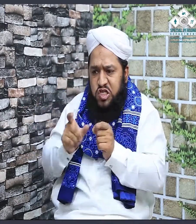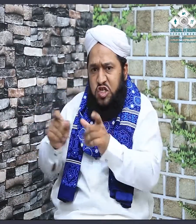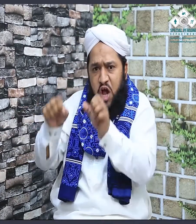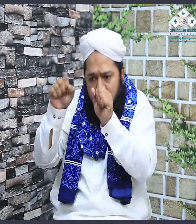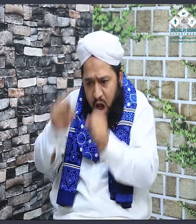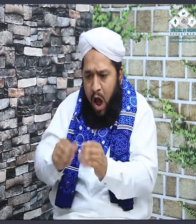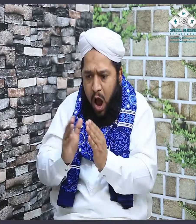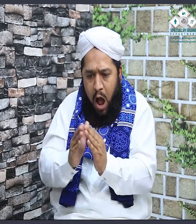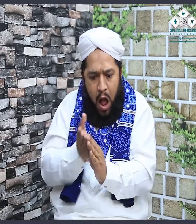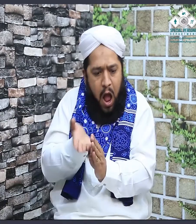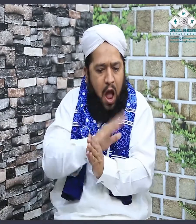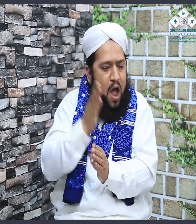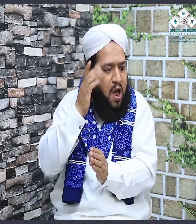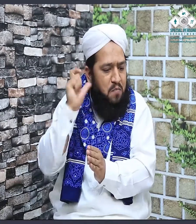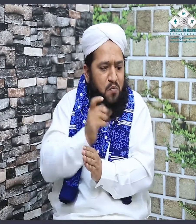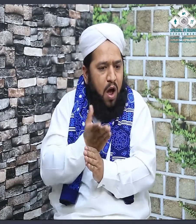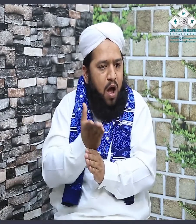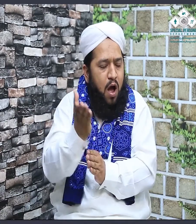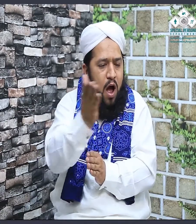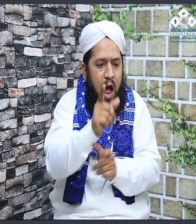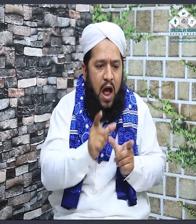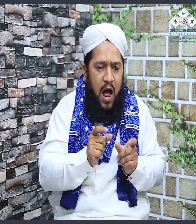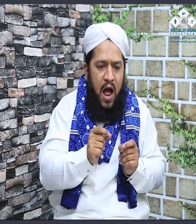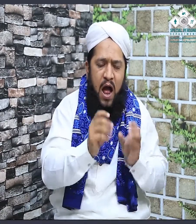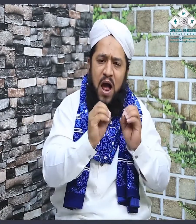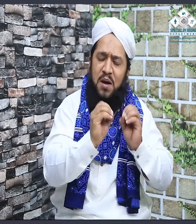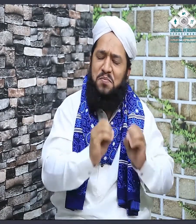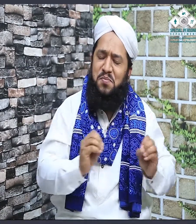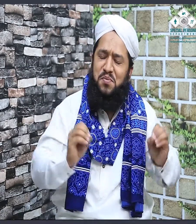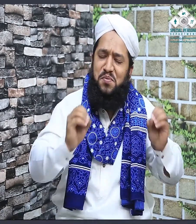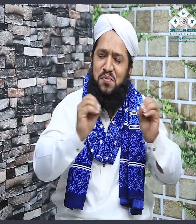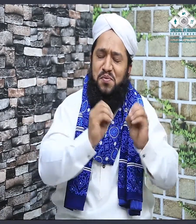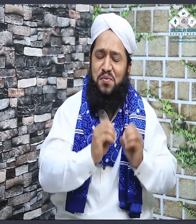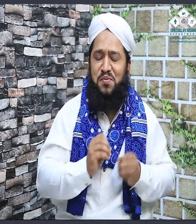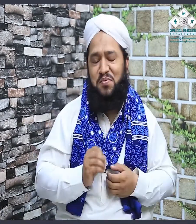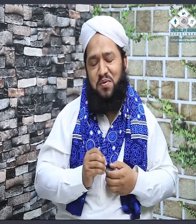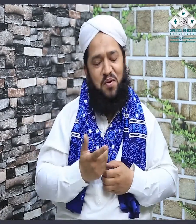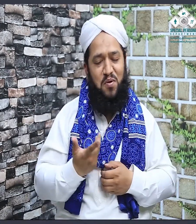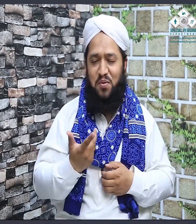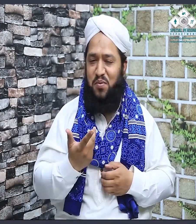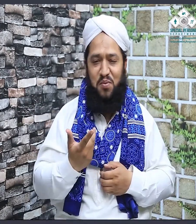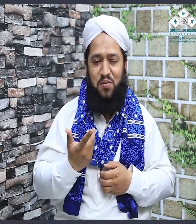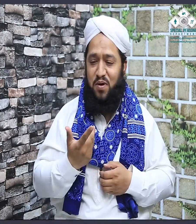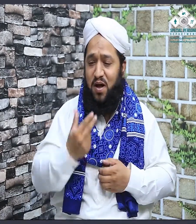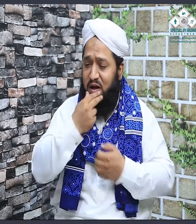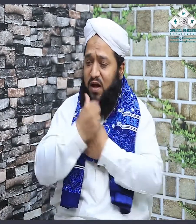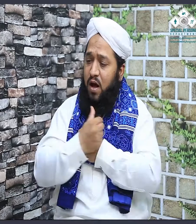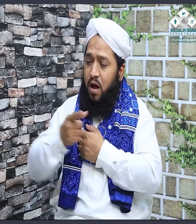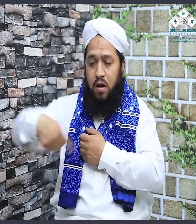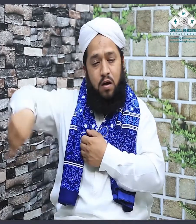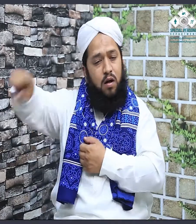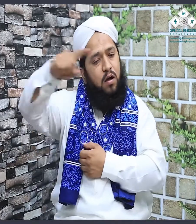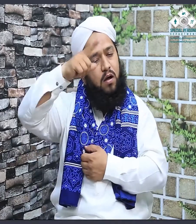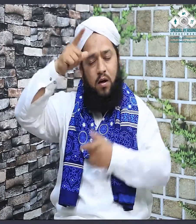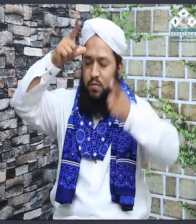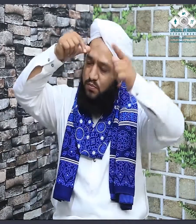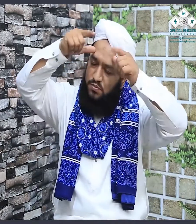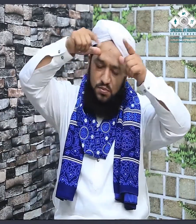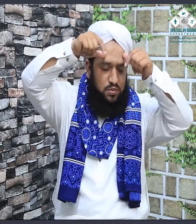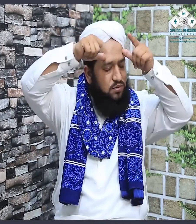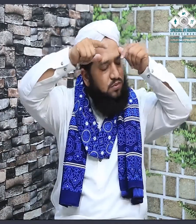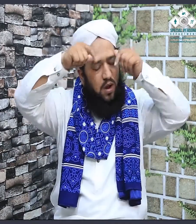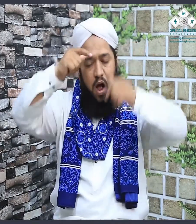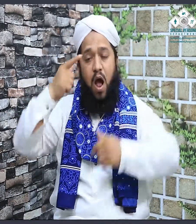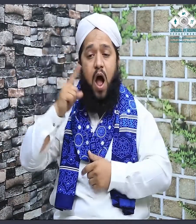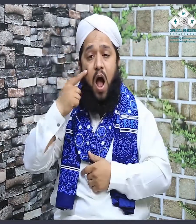ایک ہی محلے میں, ایک ہی سراؤنڈنگ میں بنی اسرائیل کے گھر تھے اور وہاں ٹڈیاں نہیں تھی. اب فرعونی پریشان ہو گئے, اور ایک